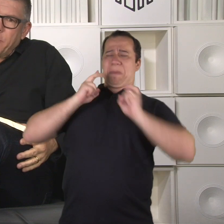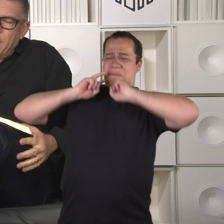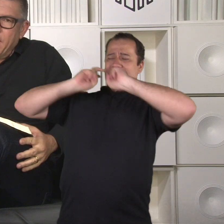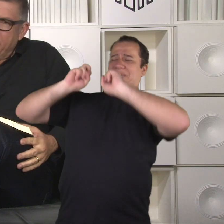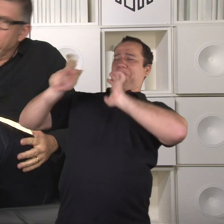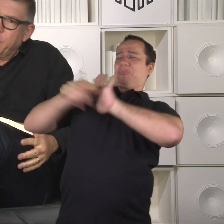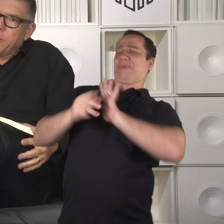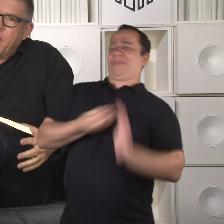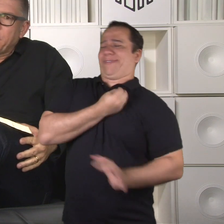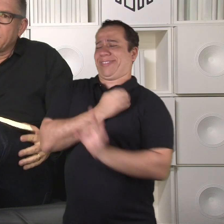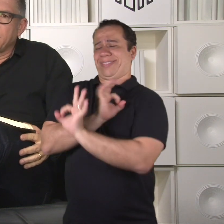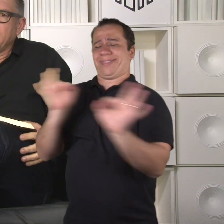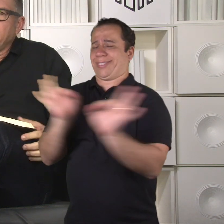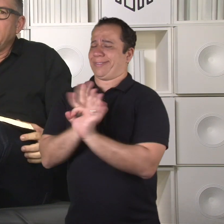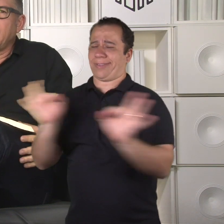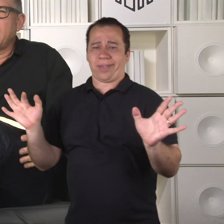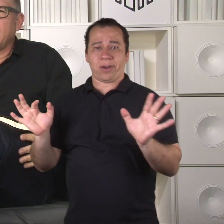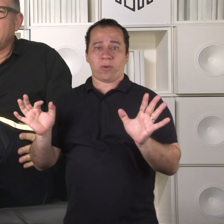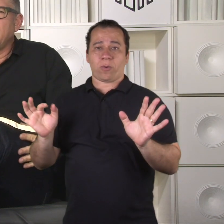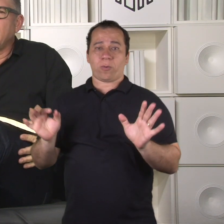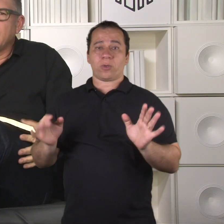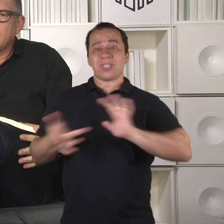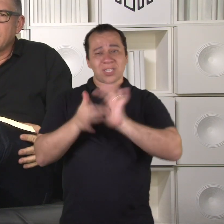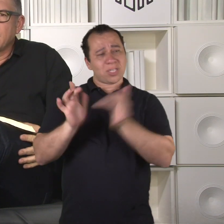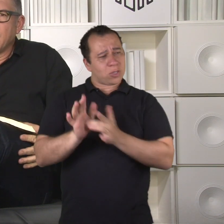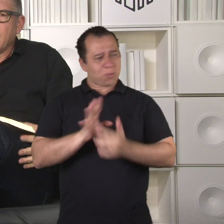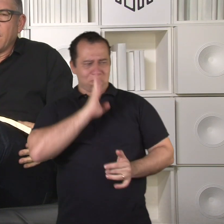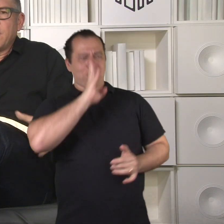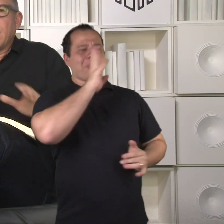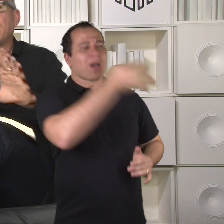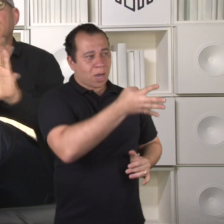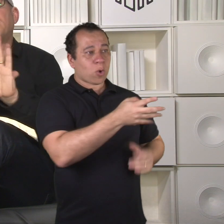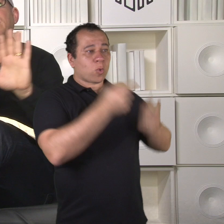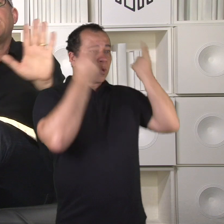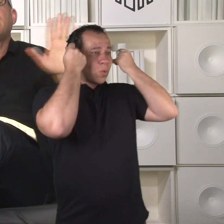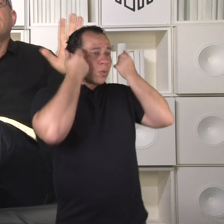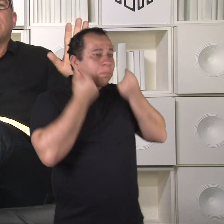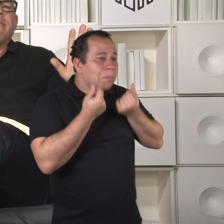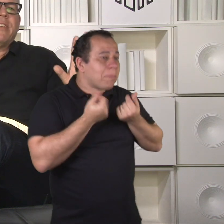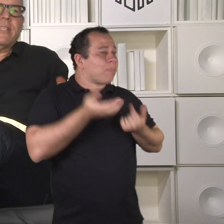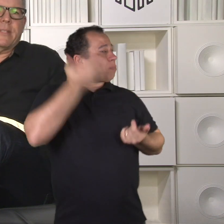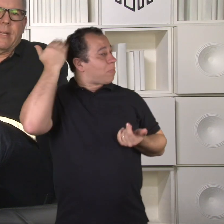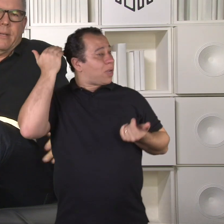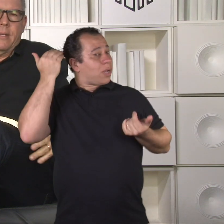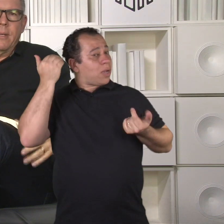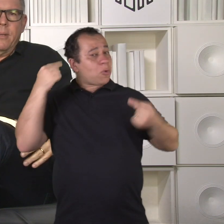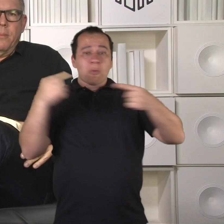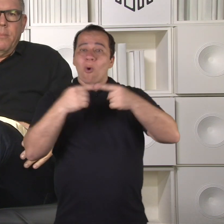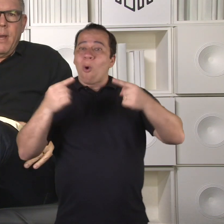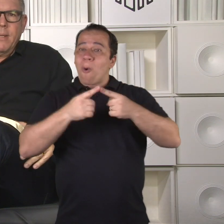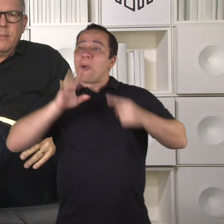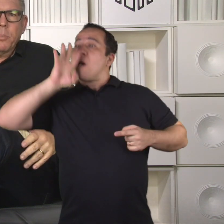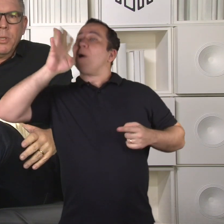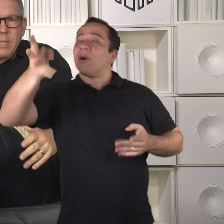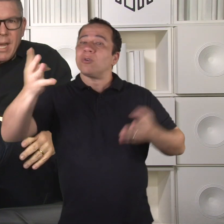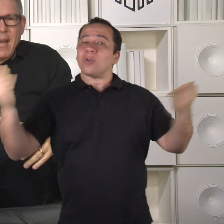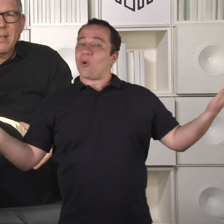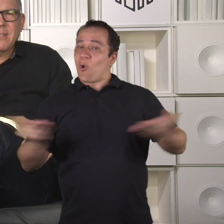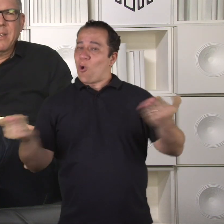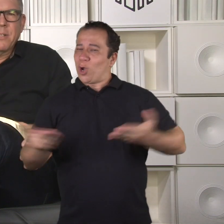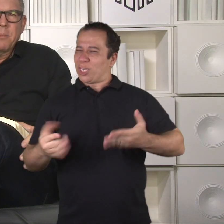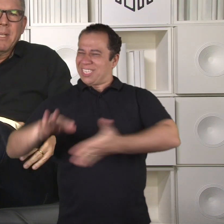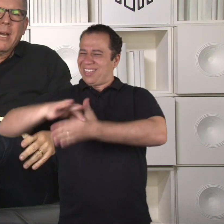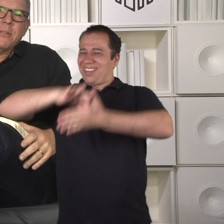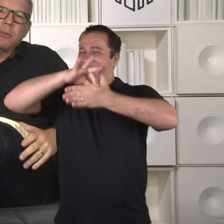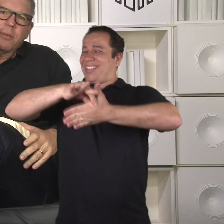sua época cabe muito bem para os nossos ambientes religiosos, onde é tudo bonito à vista, mas por